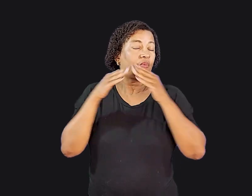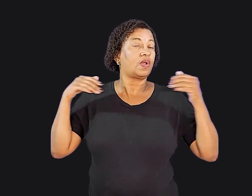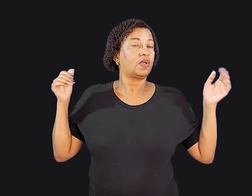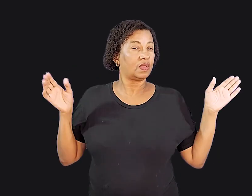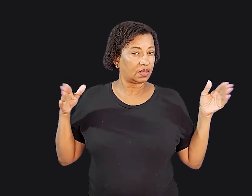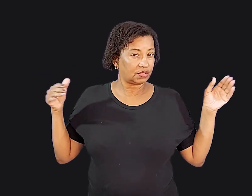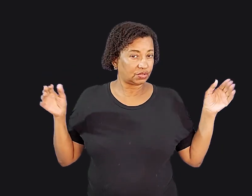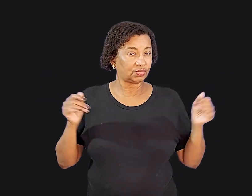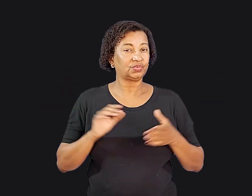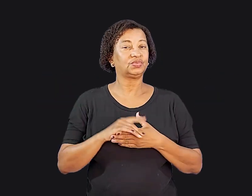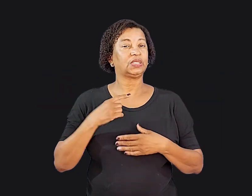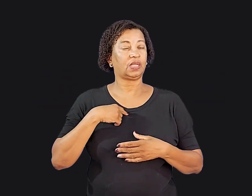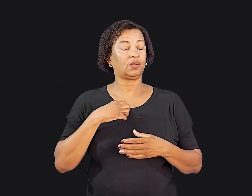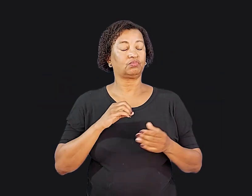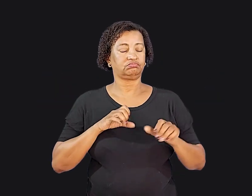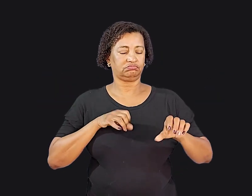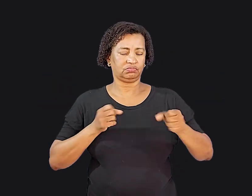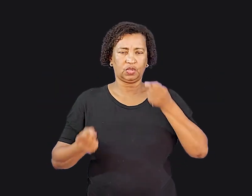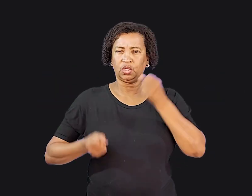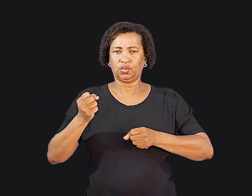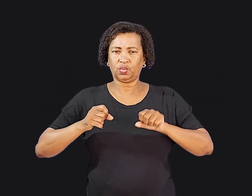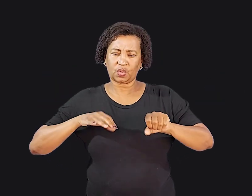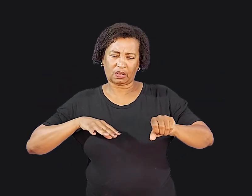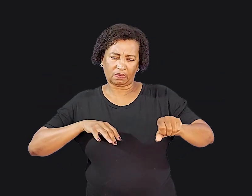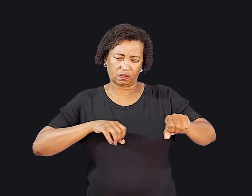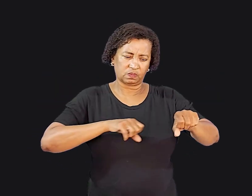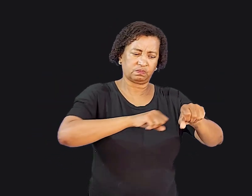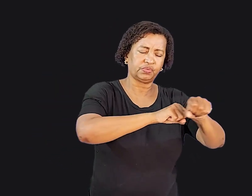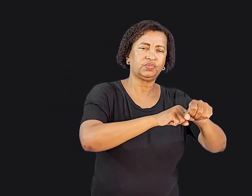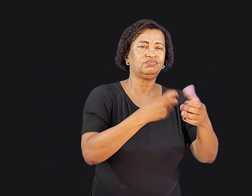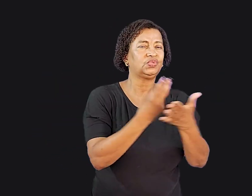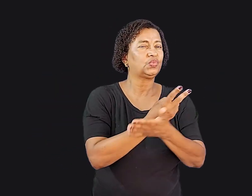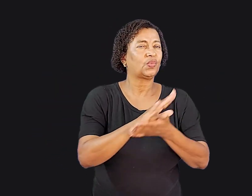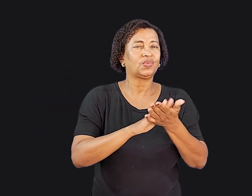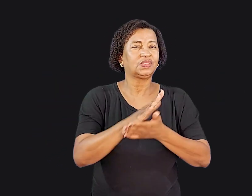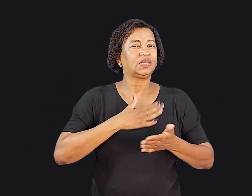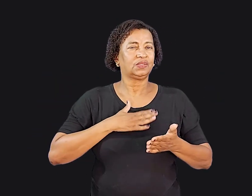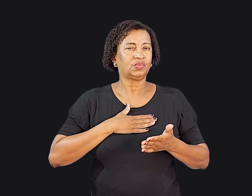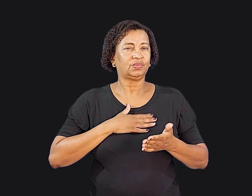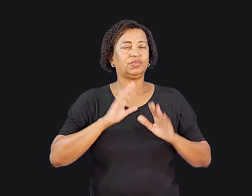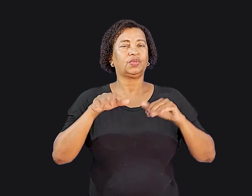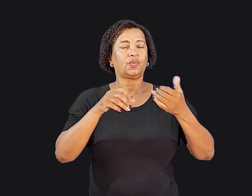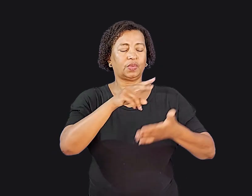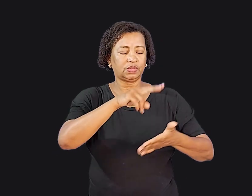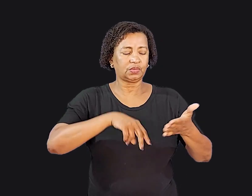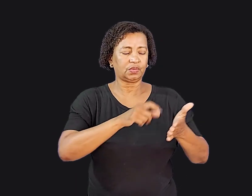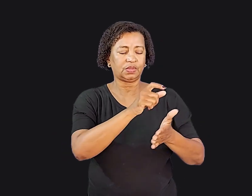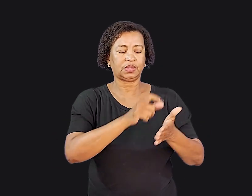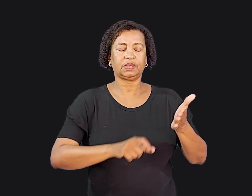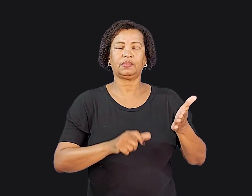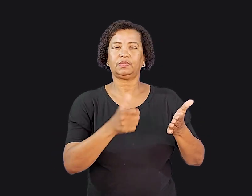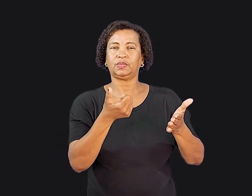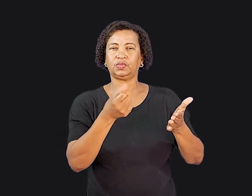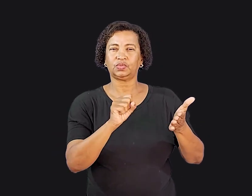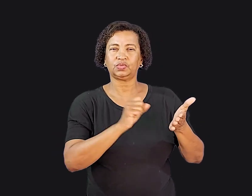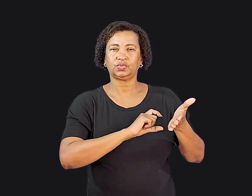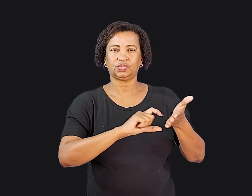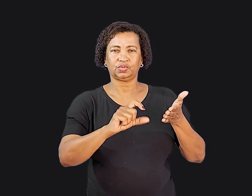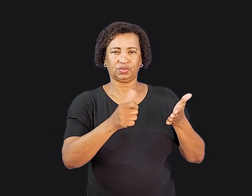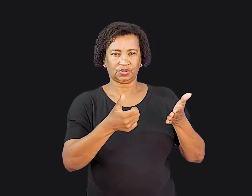neles? Eu escapei de um acidente de carro sem nenhum arranhão, e só quando li Mateus 18 e 10 encontrei uma explicação